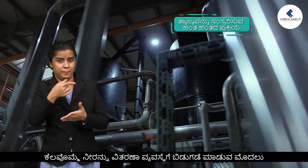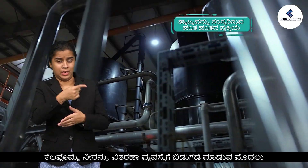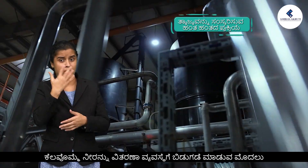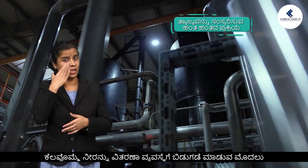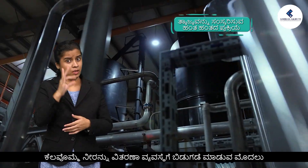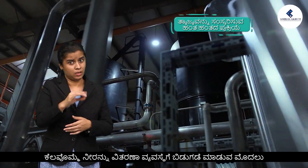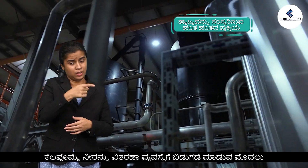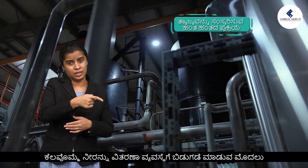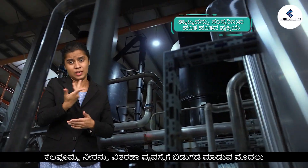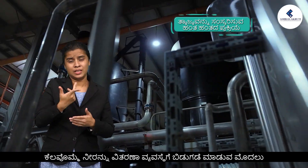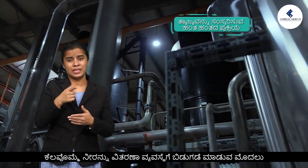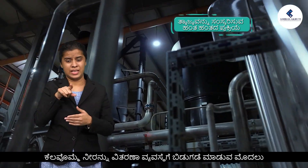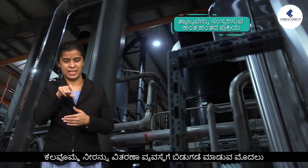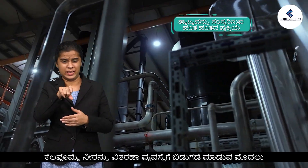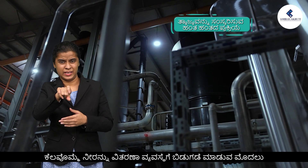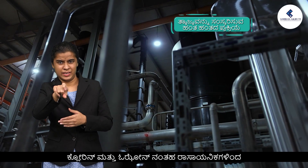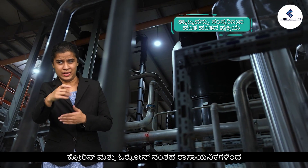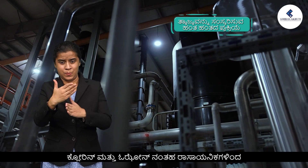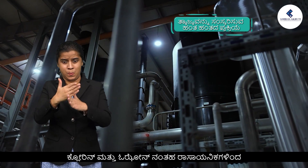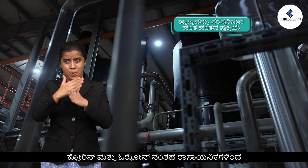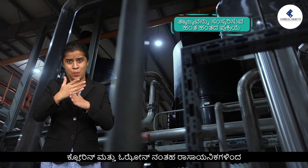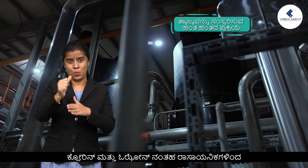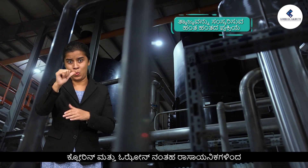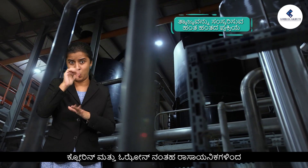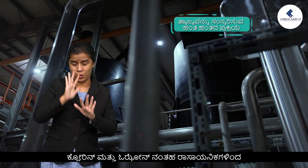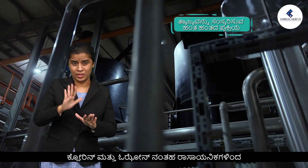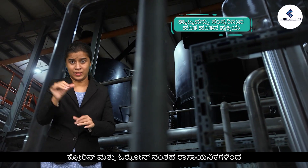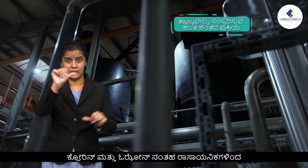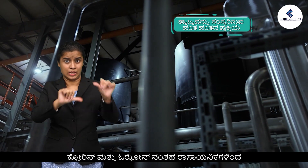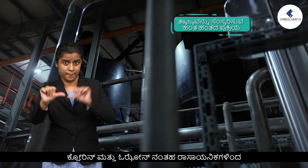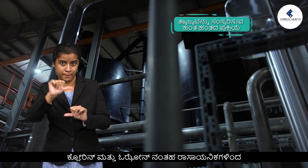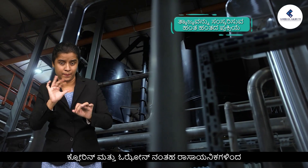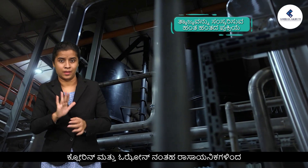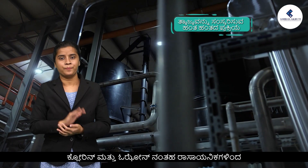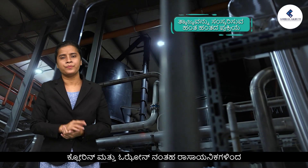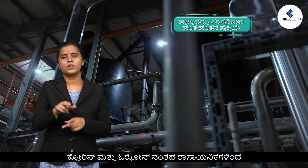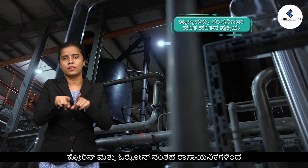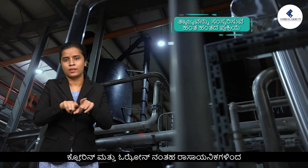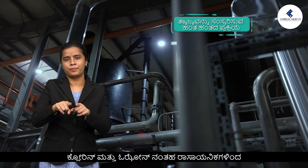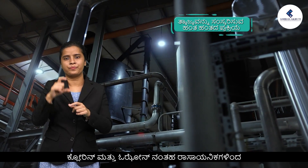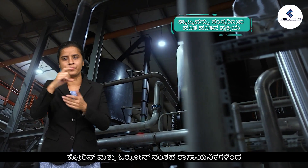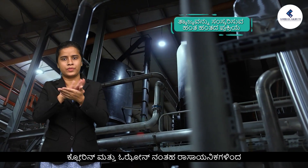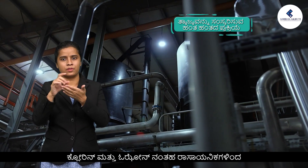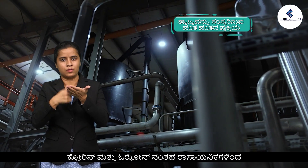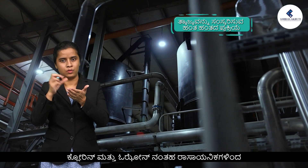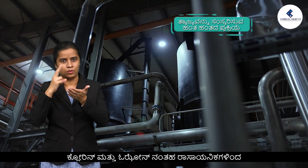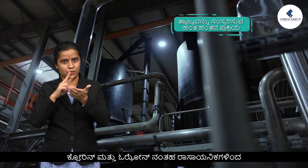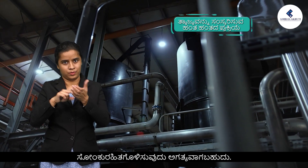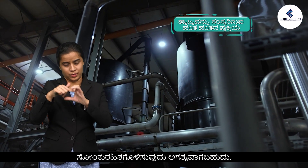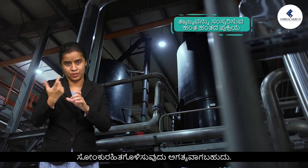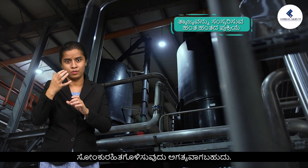ವ್ಯವಸ್ಥೆಗೆ ಬಿಡುಗಡೆ ಮಾಡುವ ಮೊದಲು ಕ್ಲೋರಿನ್ ಮತ್ತು ಓಝೋನ್ನಂತಹ ರಾಸಾಯನಿಕಗಳಿಂದ